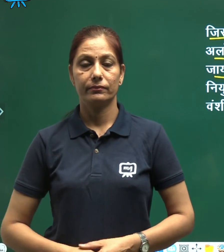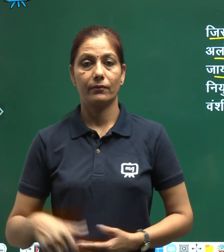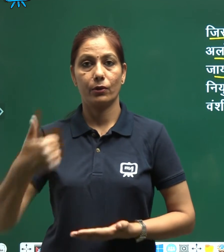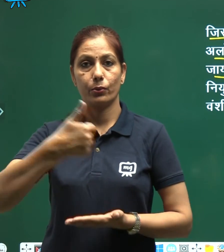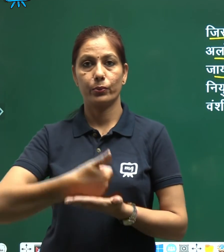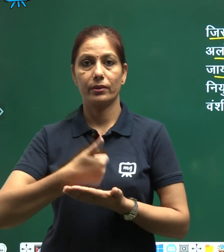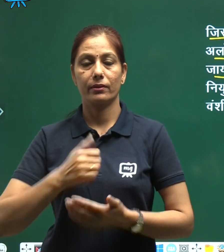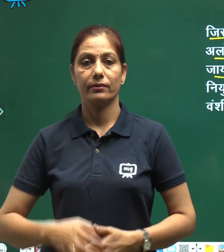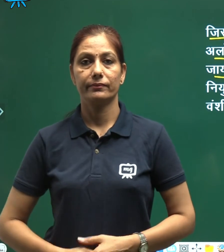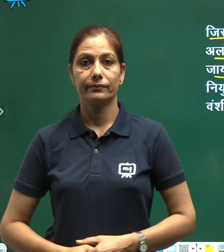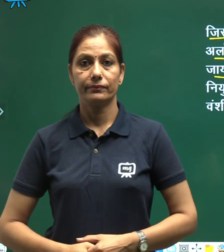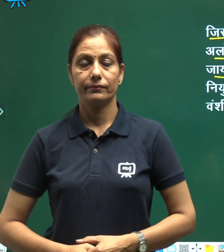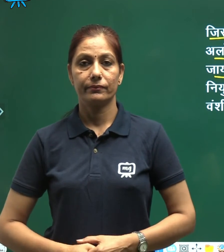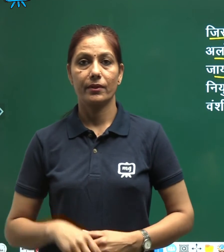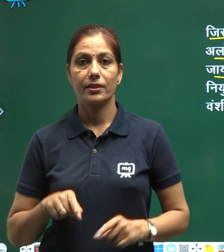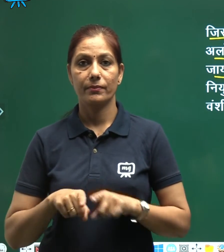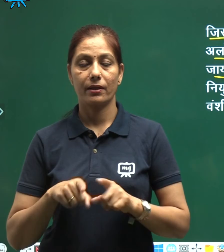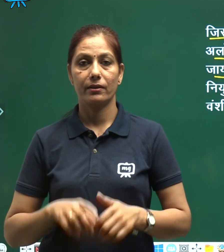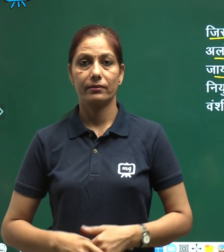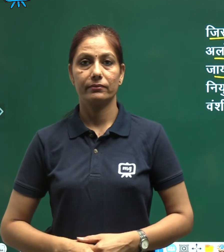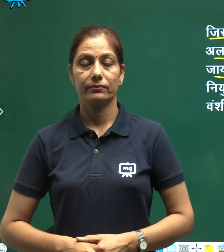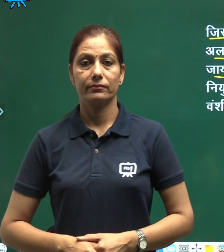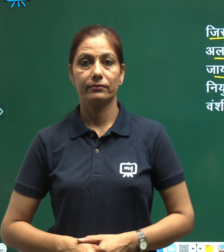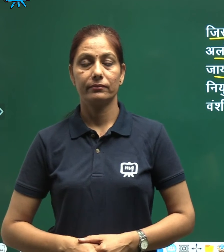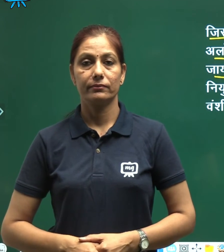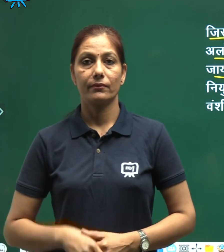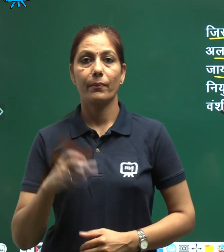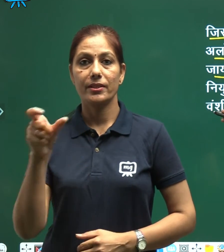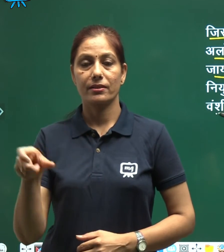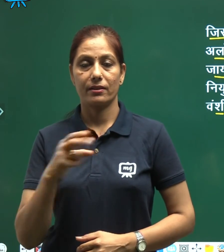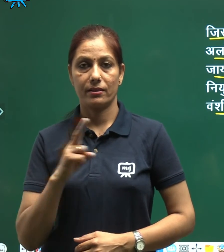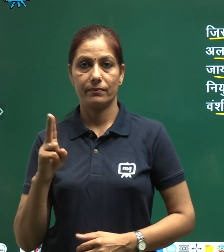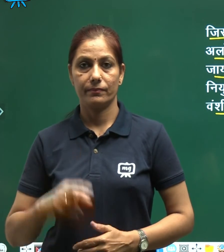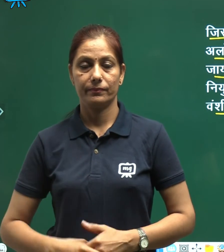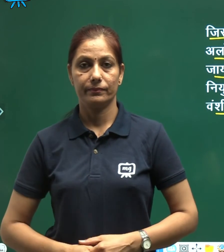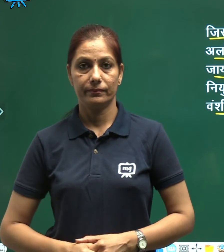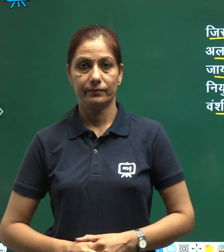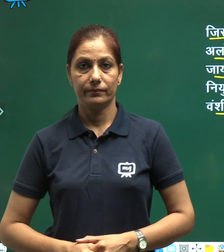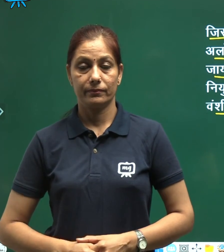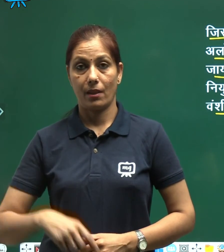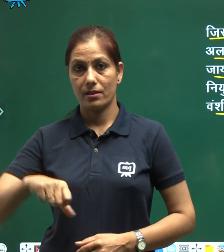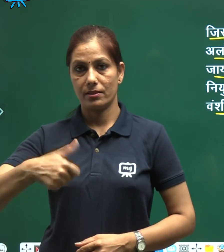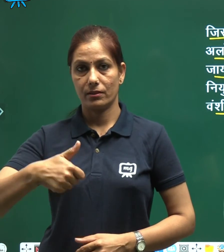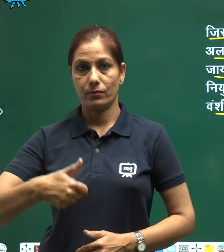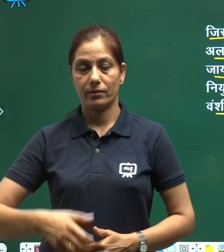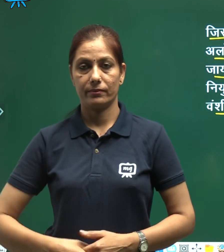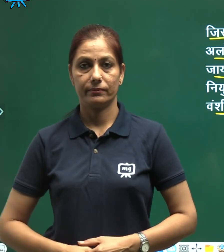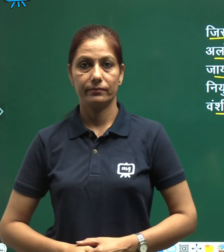नियुक्त किया। इस प्रकार वंशीधर की जीत हुई।